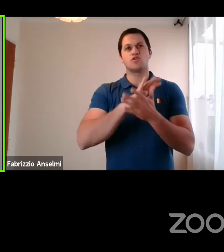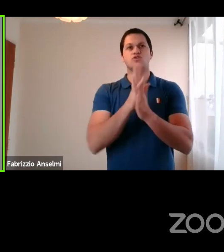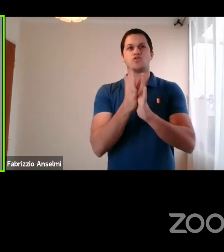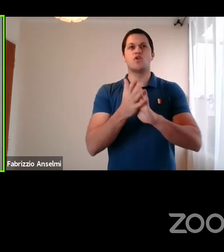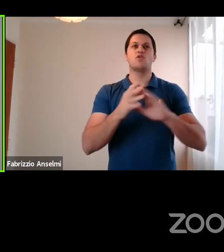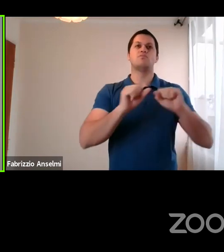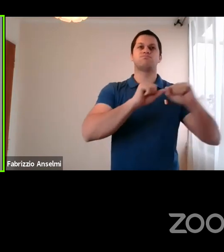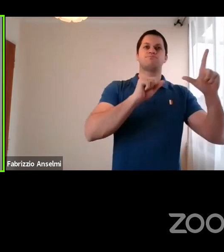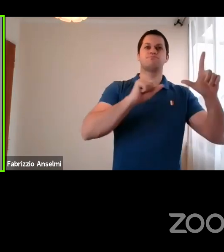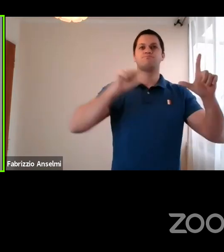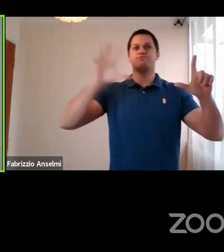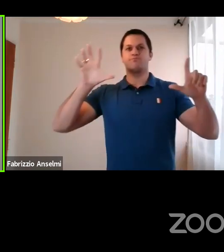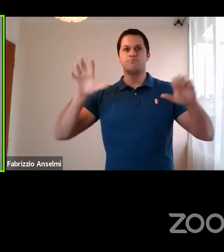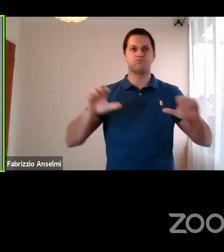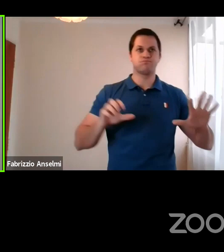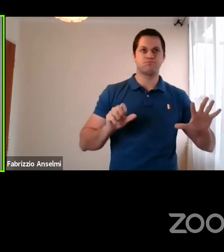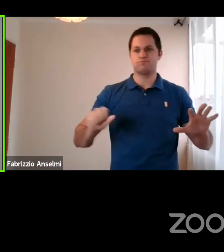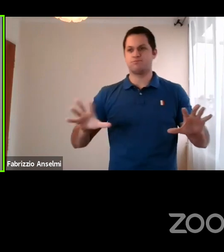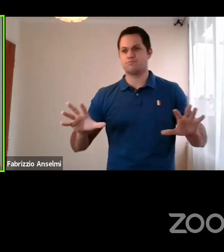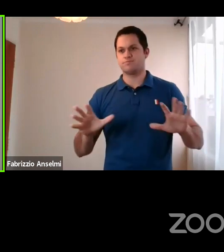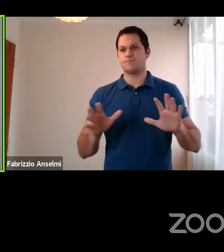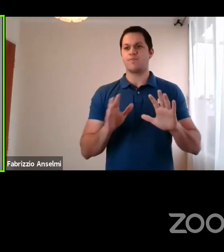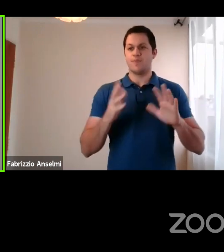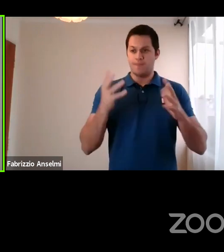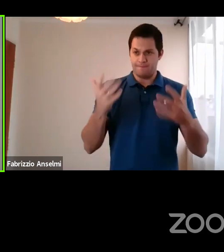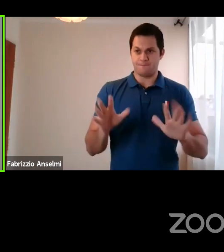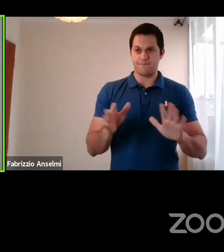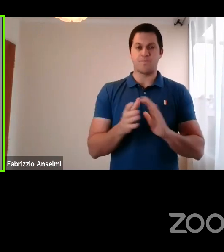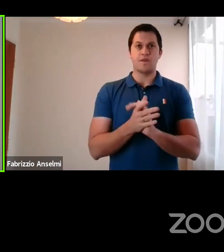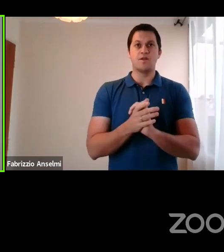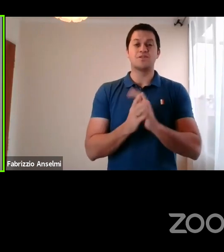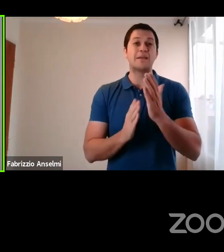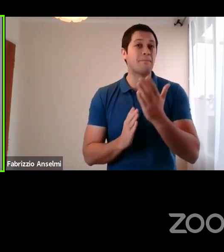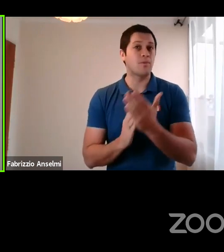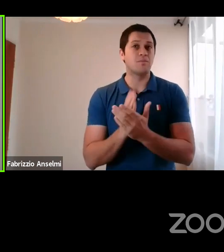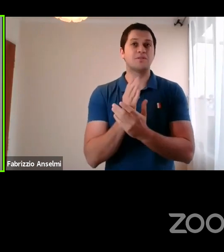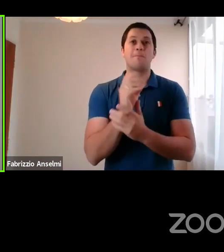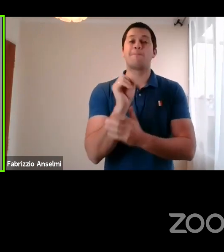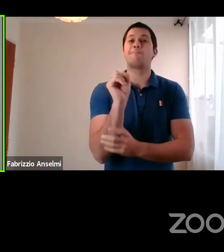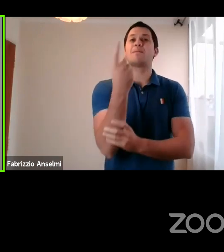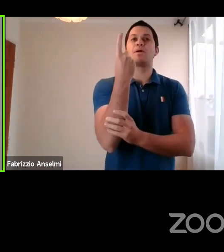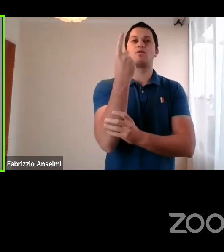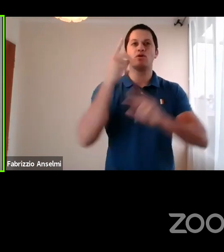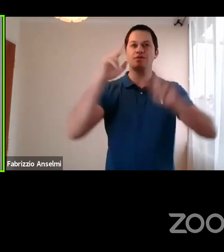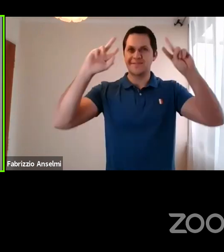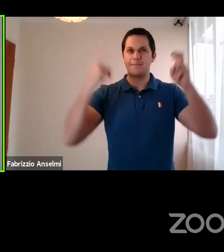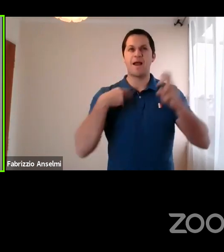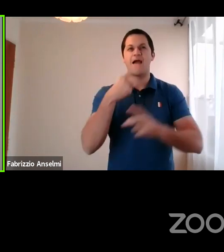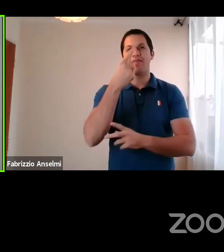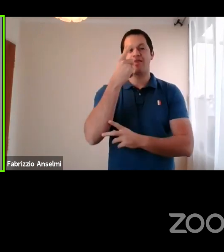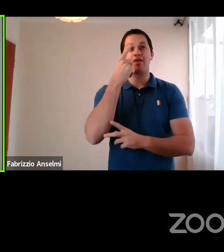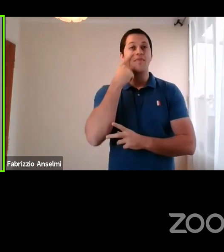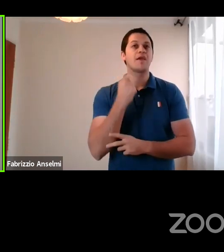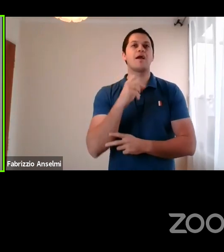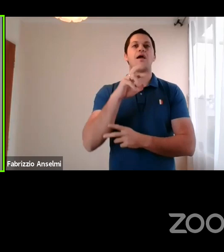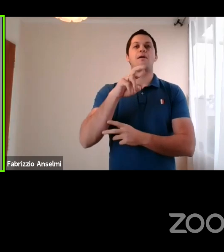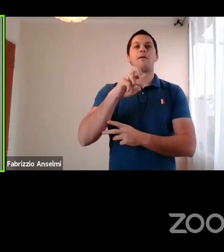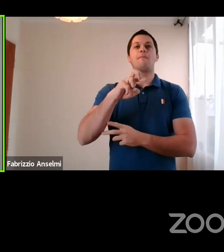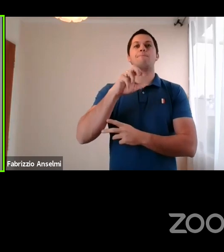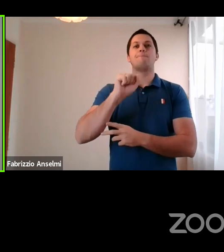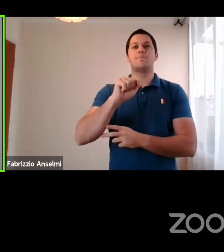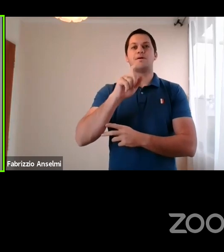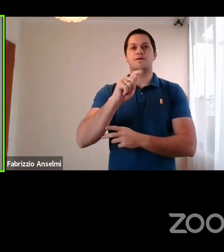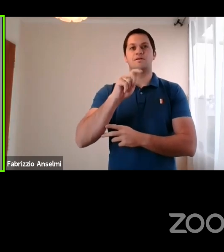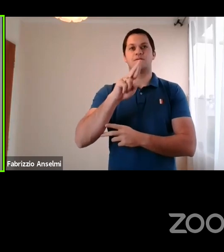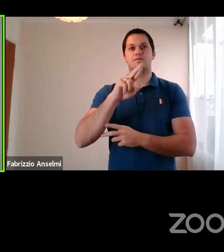¿Ya? Entonces, el primer punto es hablar qué es el Día del Patrimonio. El Día del Patrimonio es una instancia